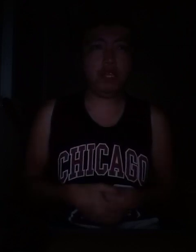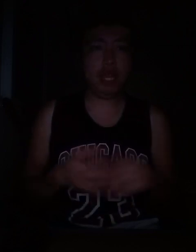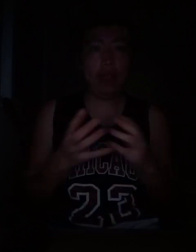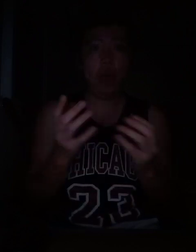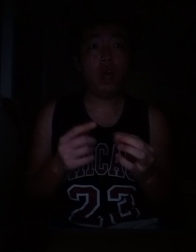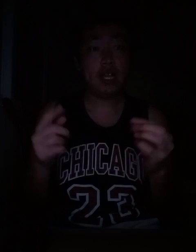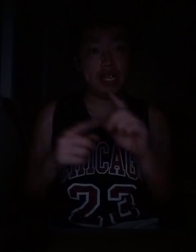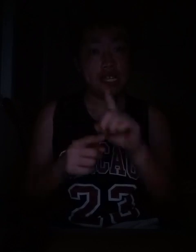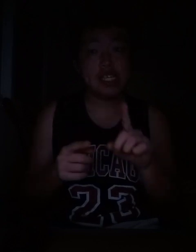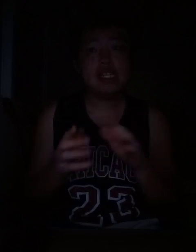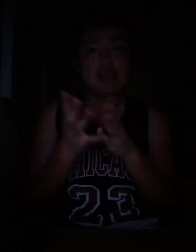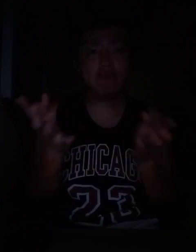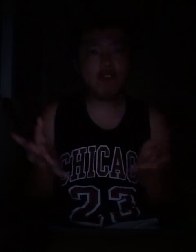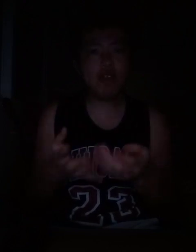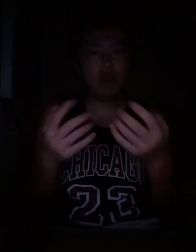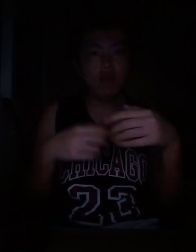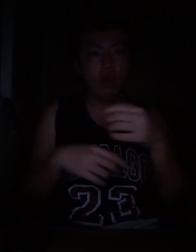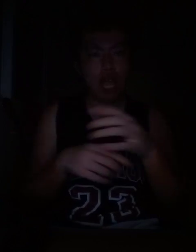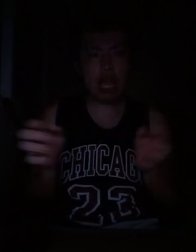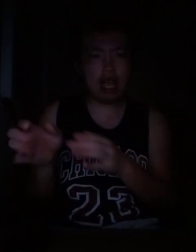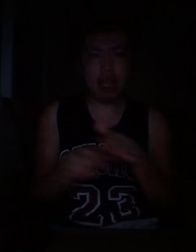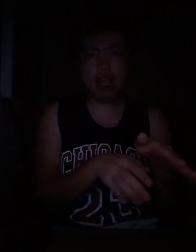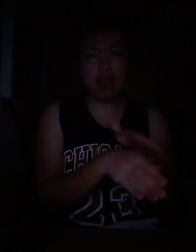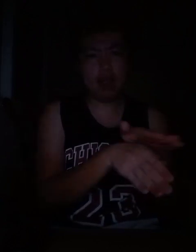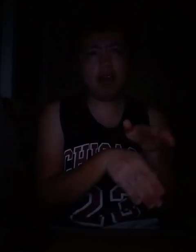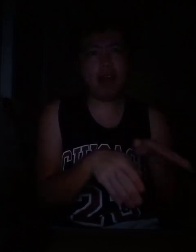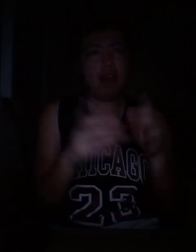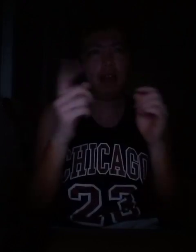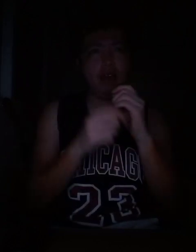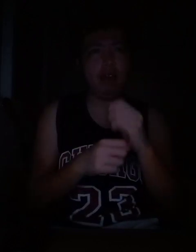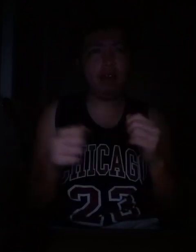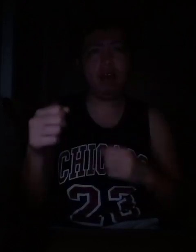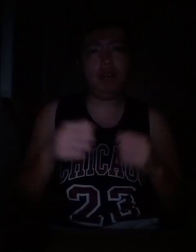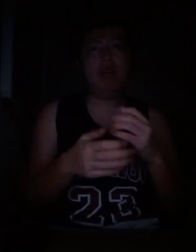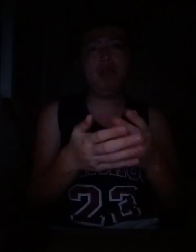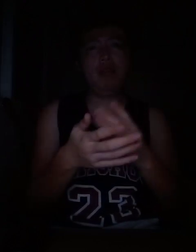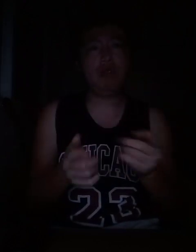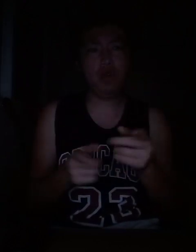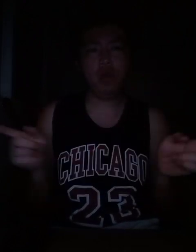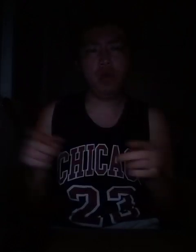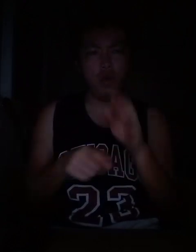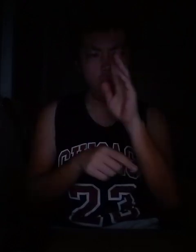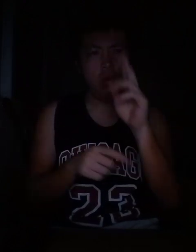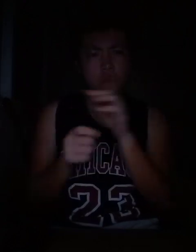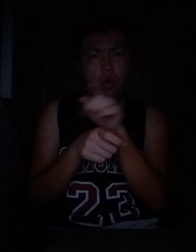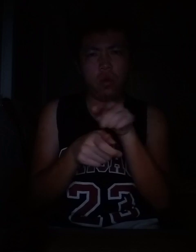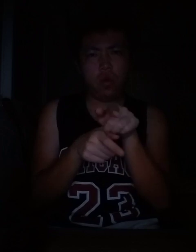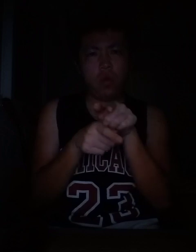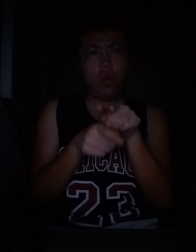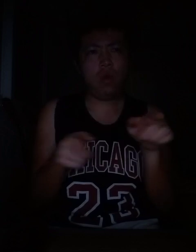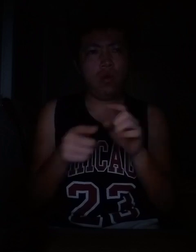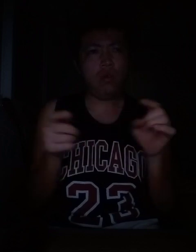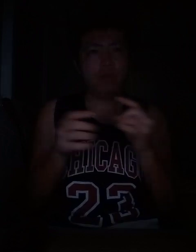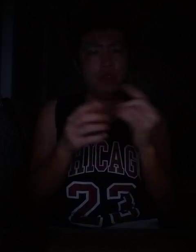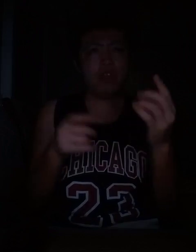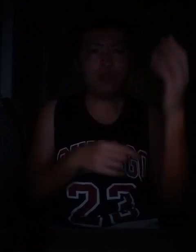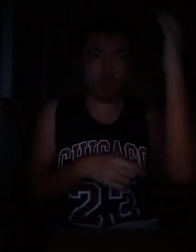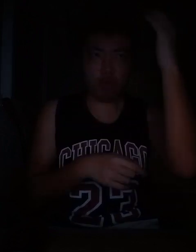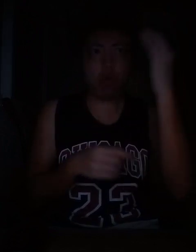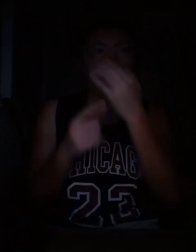제주공항 1층 입구에 전술 장갑차가 배치됐습니다. 소총과 권총으로 무장한 경찰 특공대도 수색견을 데리고